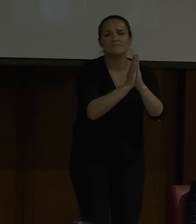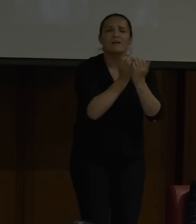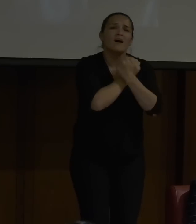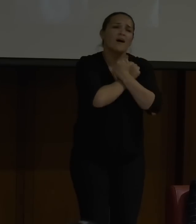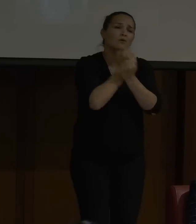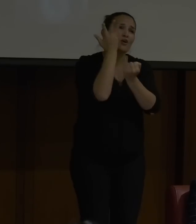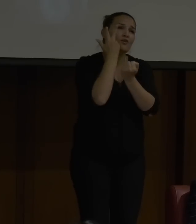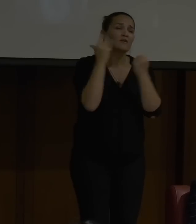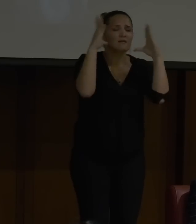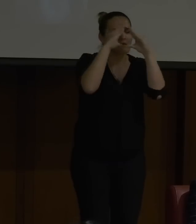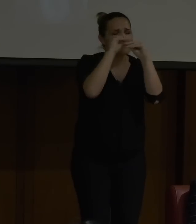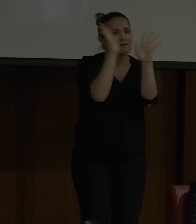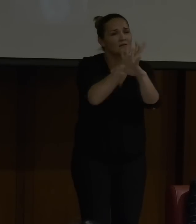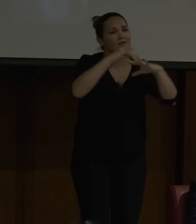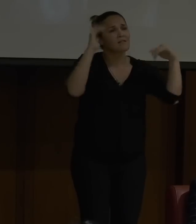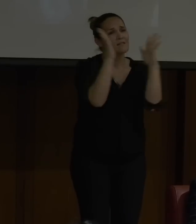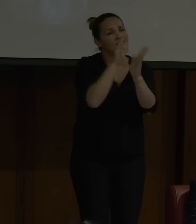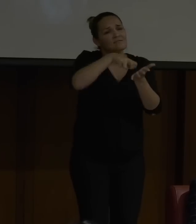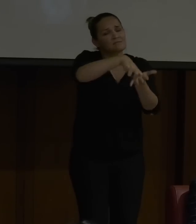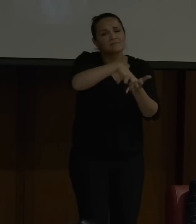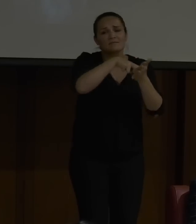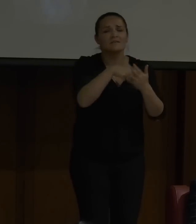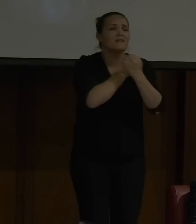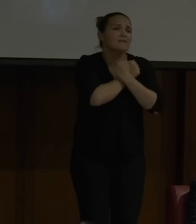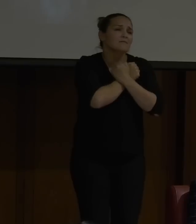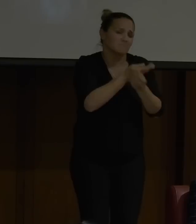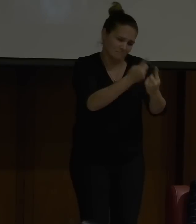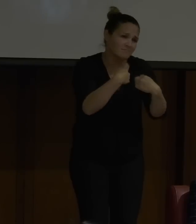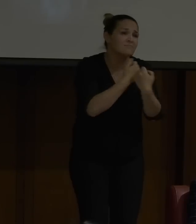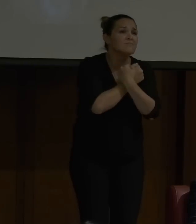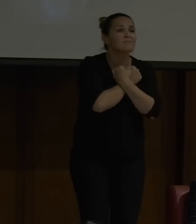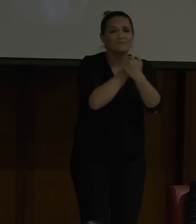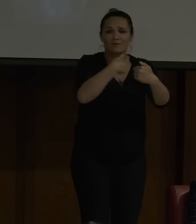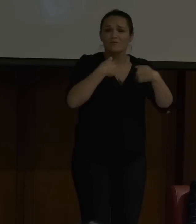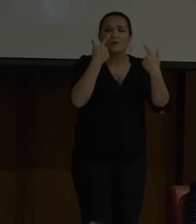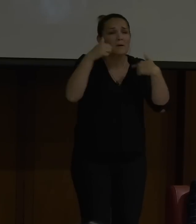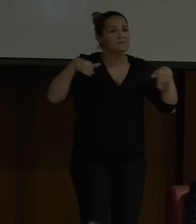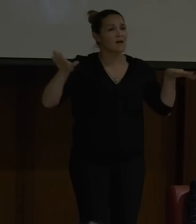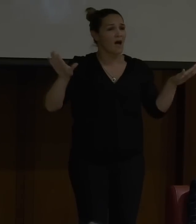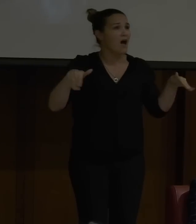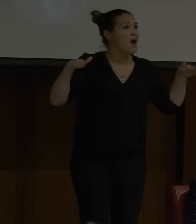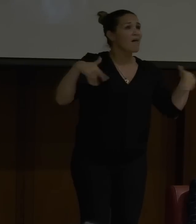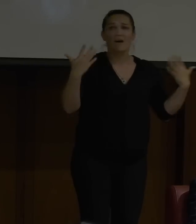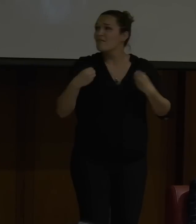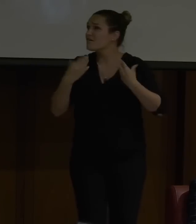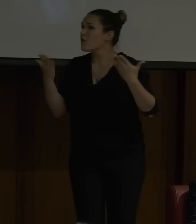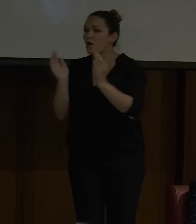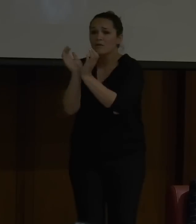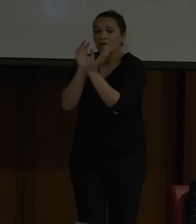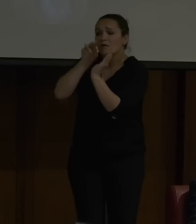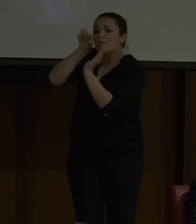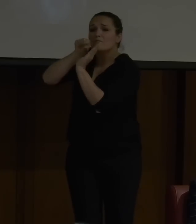las noches, paso los días. Quiéreme, vidita mía, que soy un ave y no tengo nido.